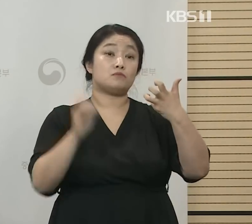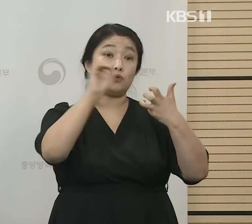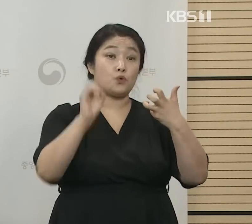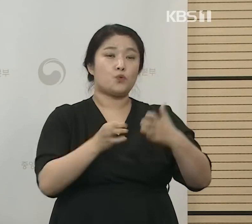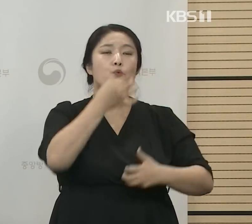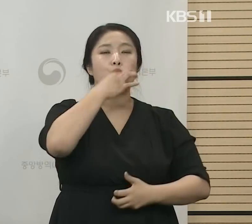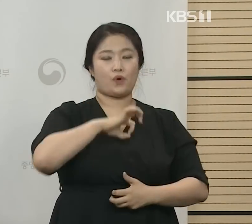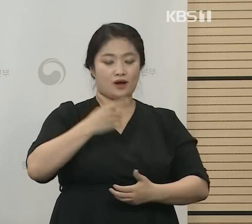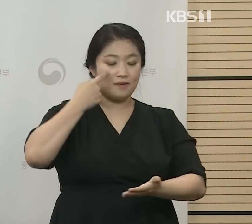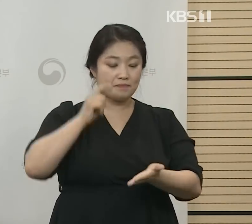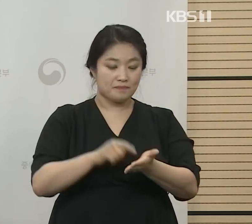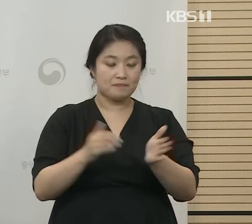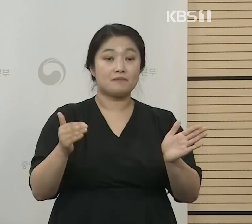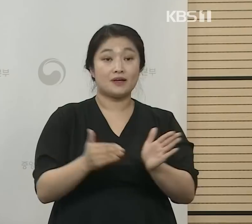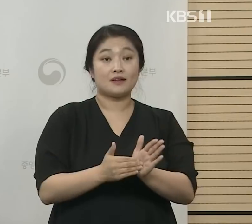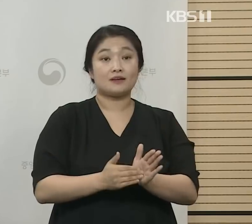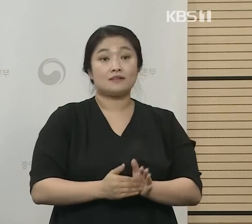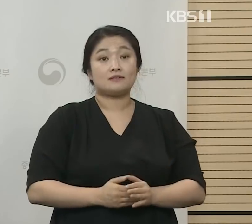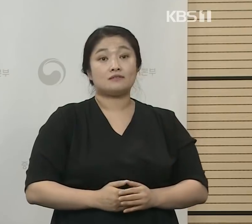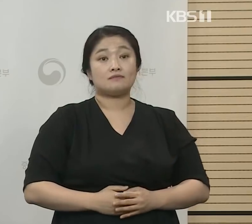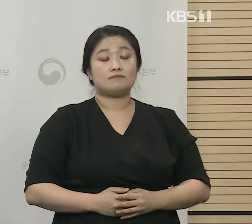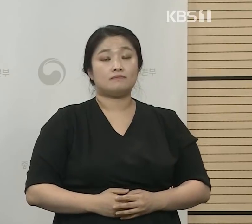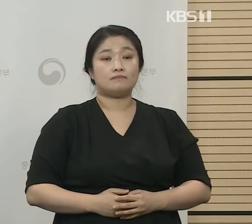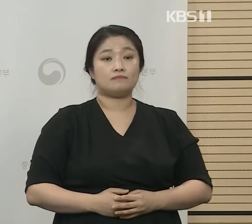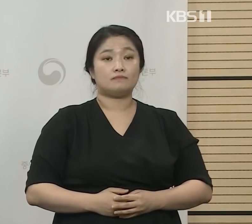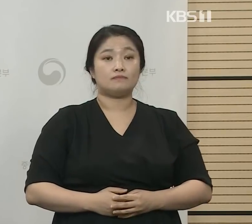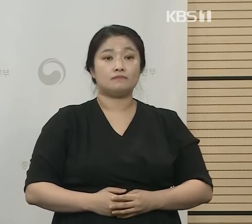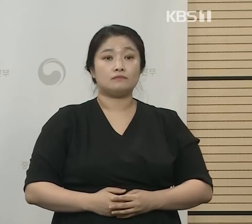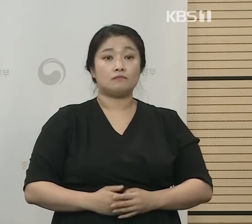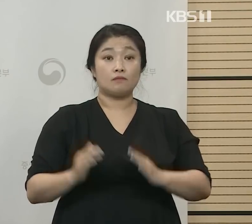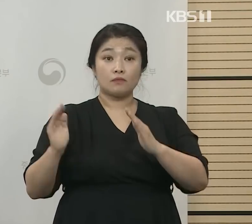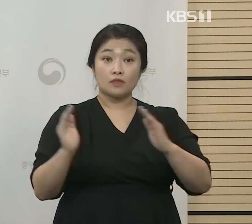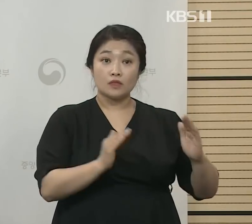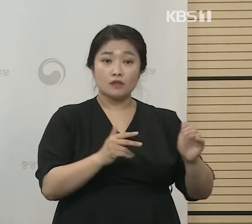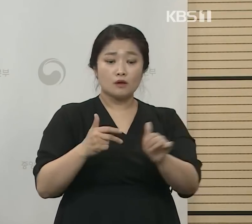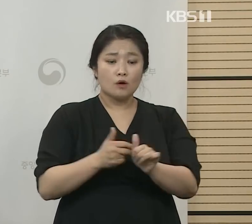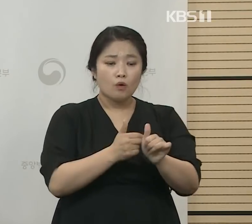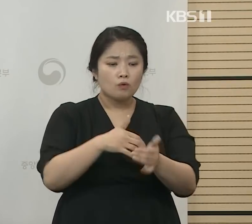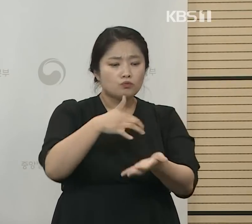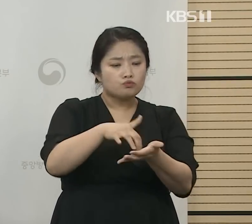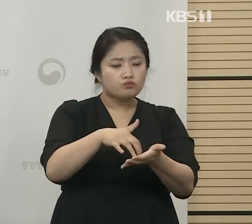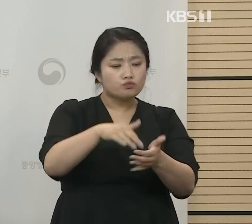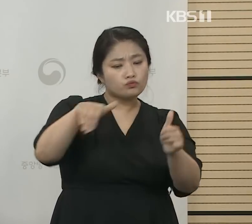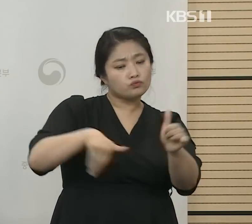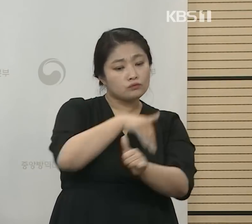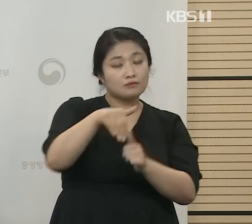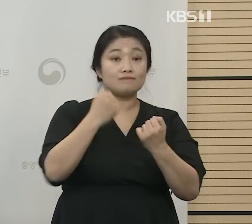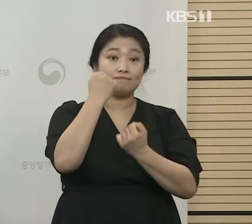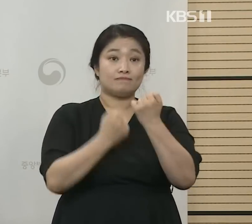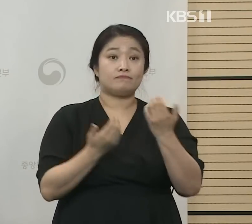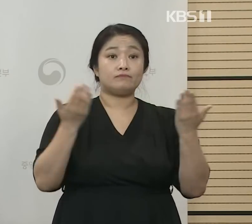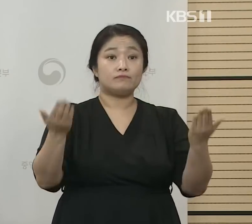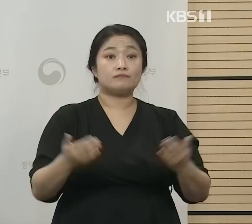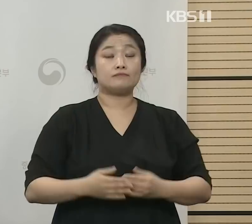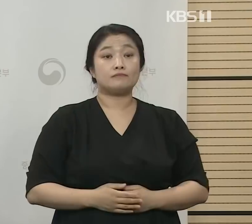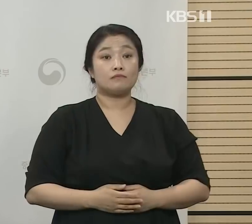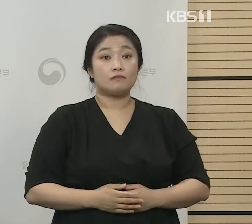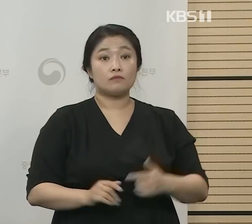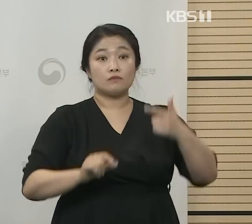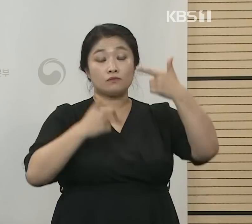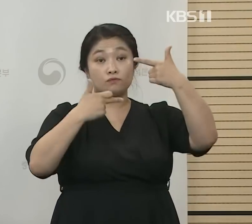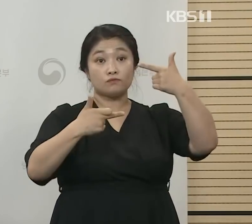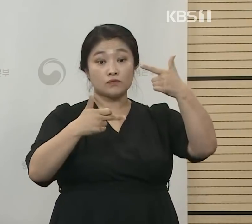이상의 효과를 확인할 수 있었습니다. 다음은 백신 수급 상황을 설명을 드리겠습니다.